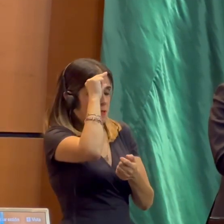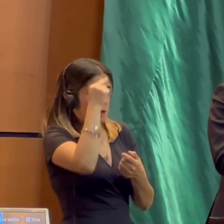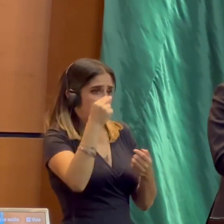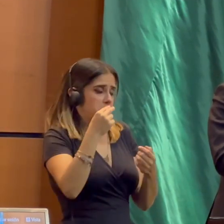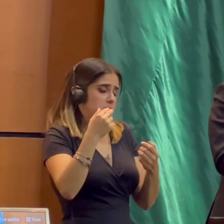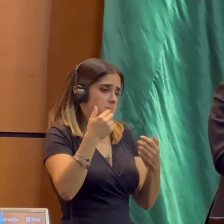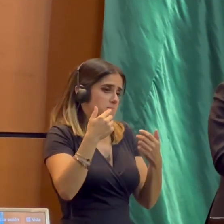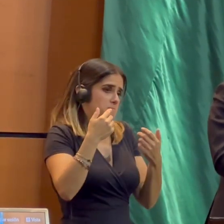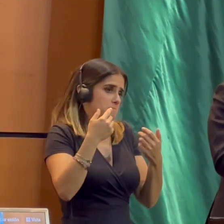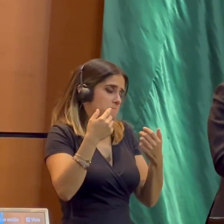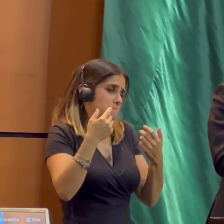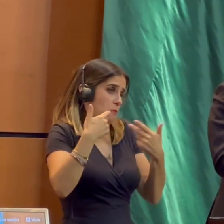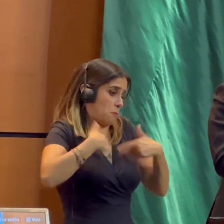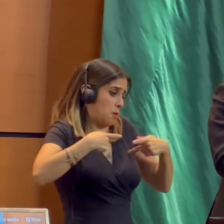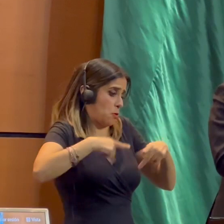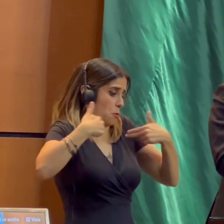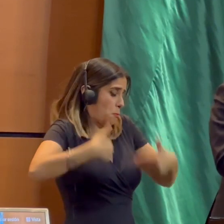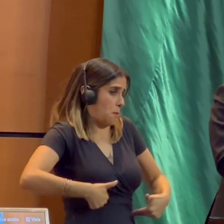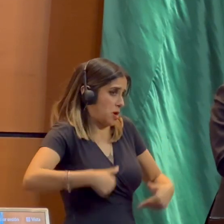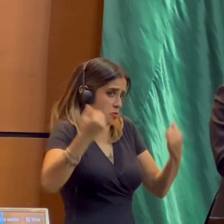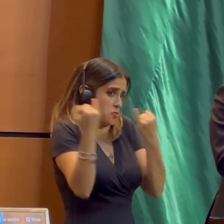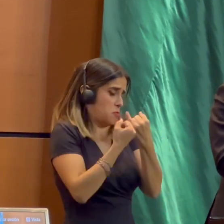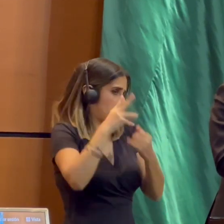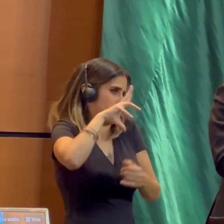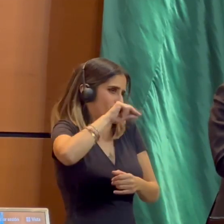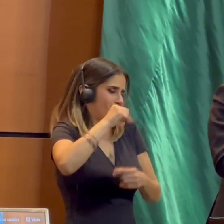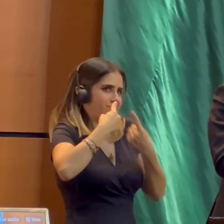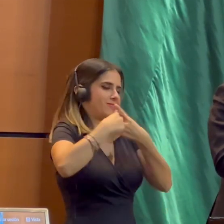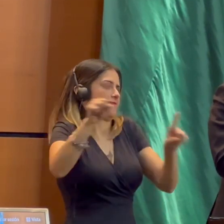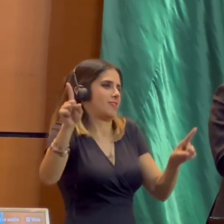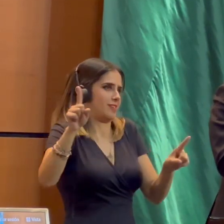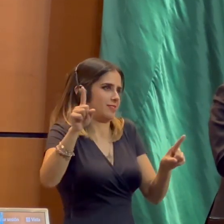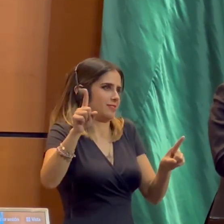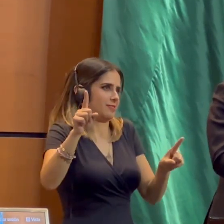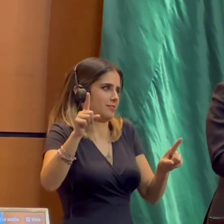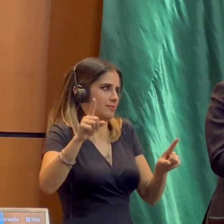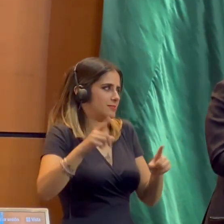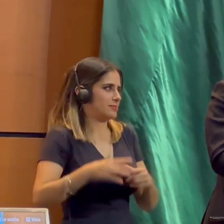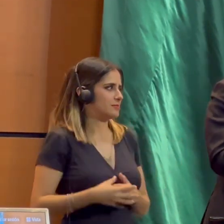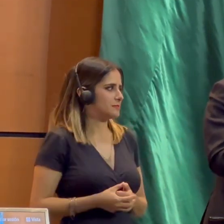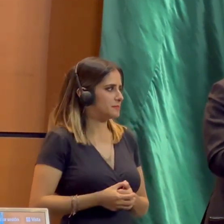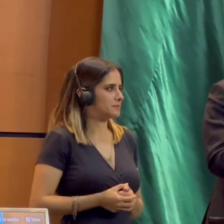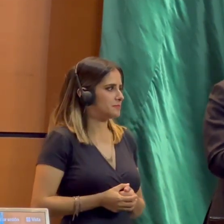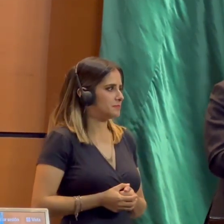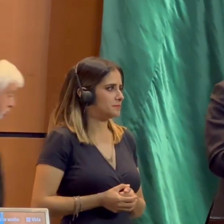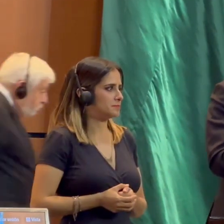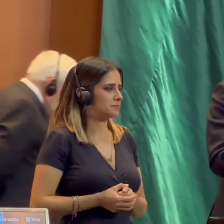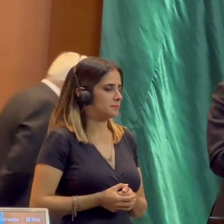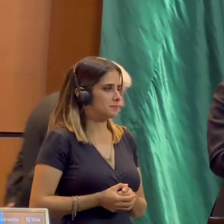可能性はゼロではないと思っています。